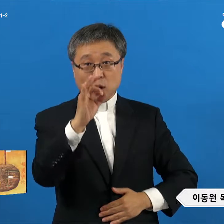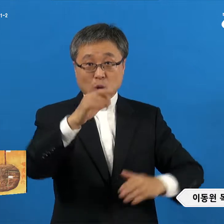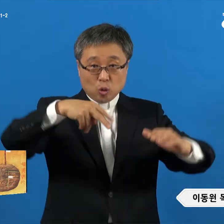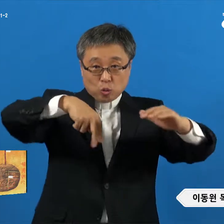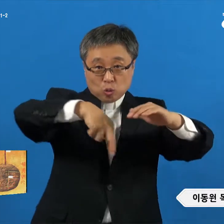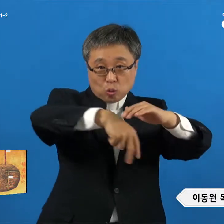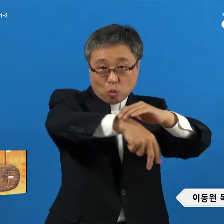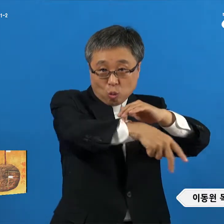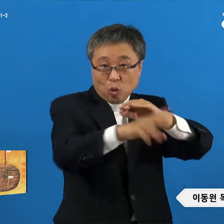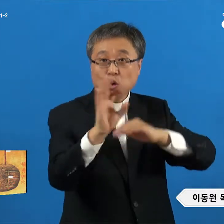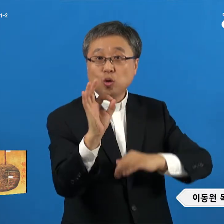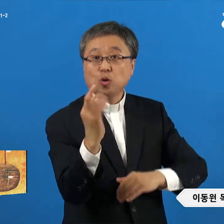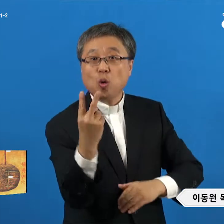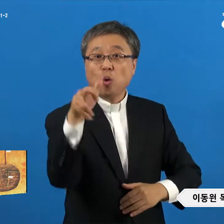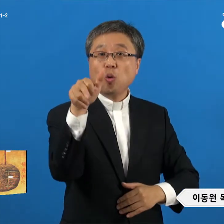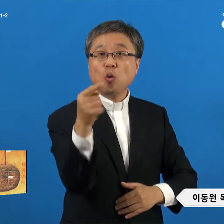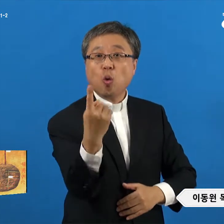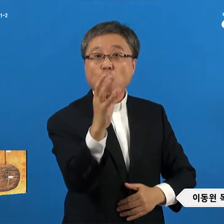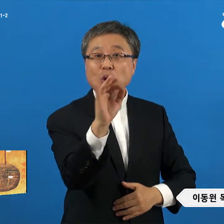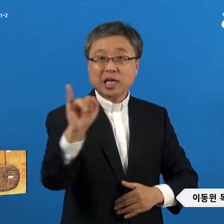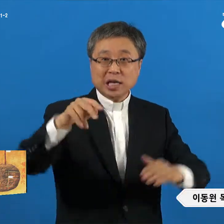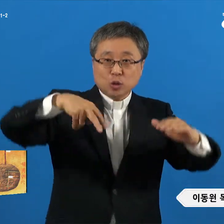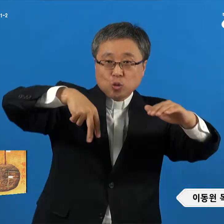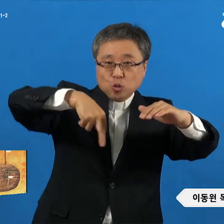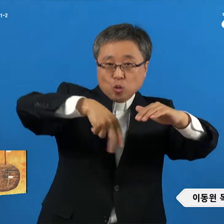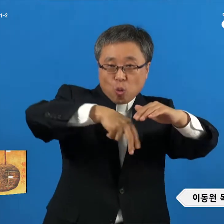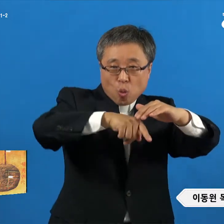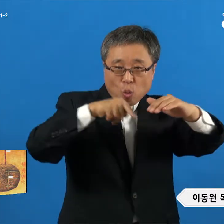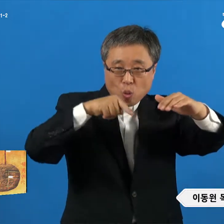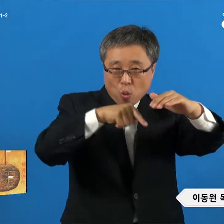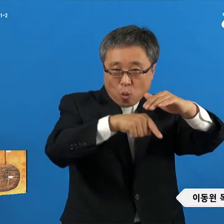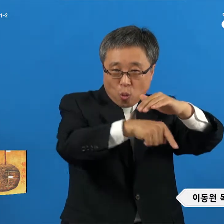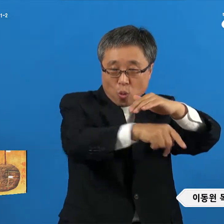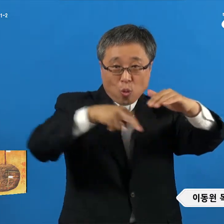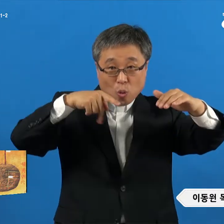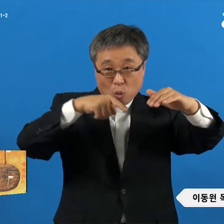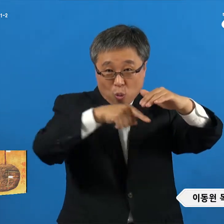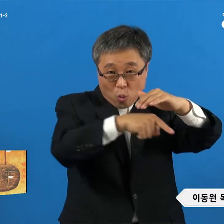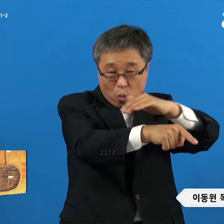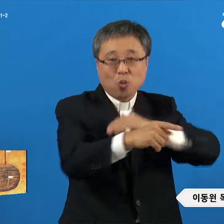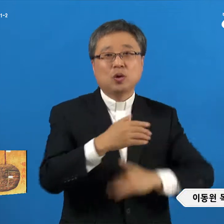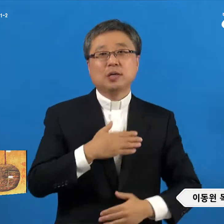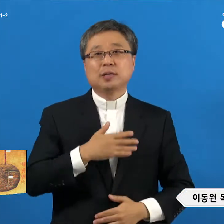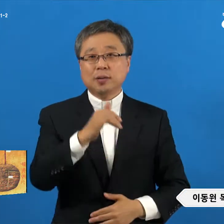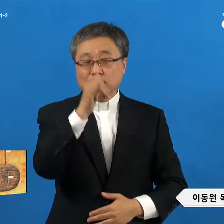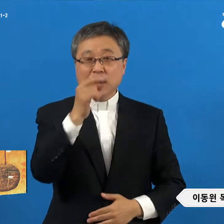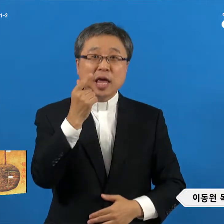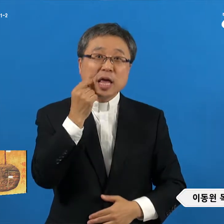요코이 동굴이라고 부릅니다. 요코이 동굴. 요코이 그 일본 병사의 이름인데